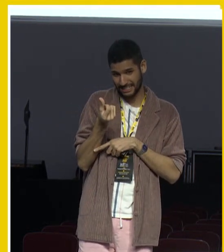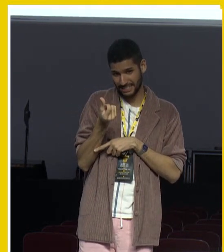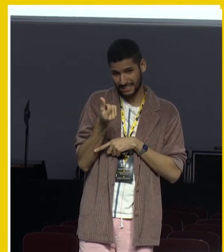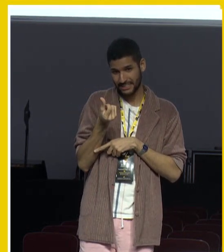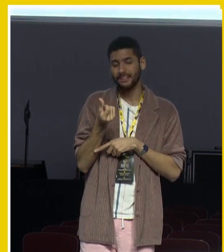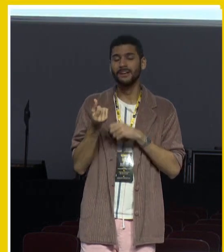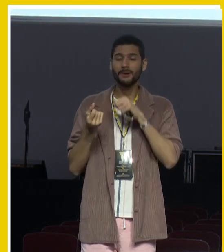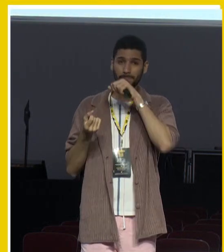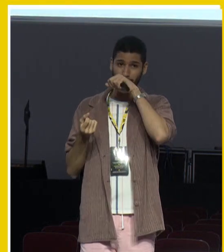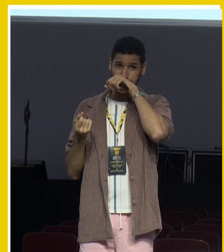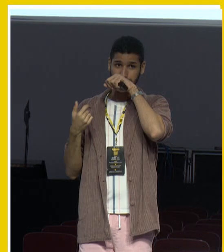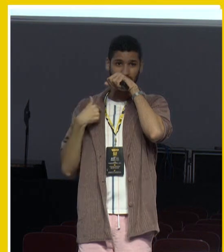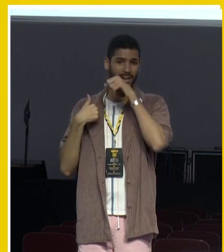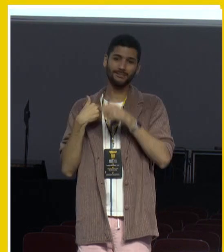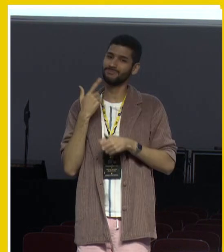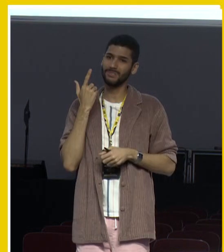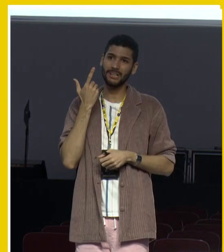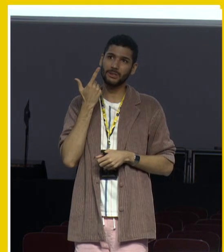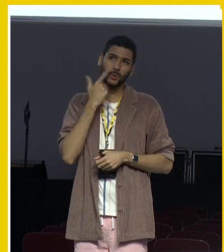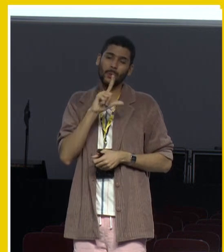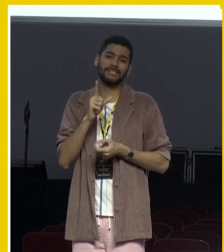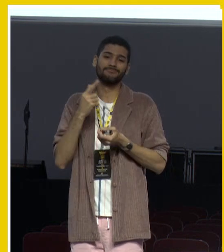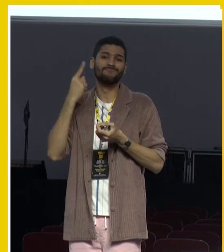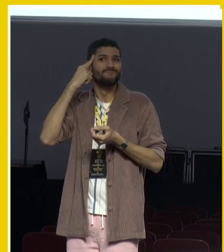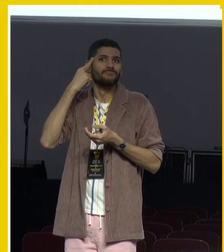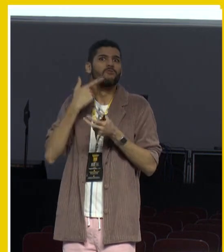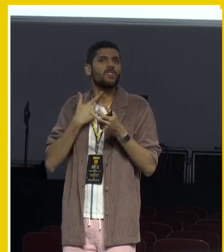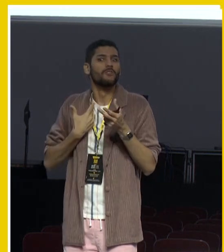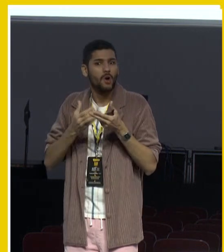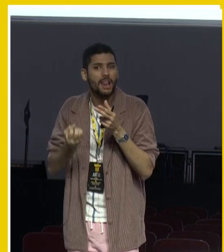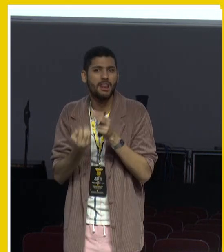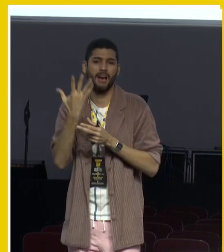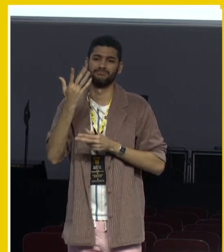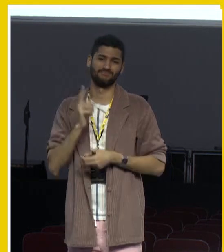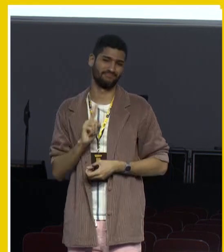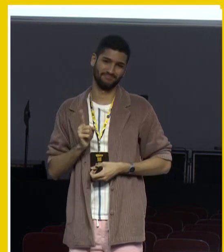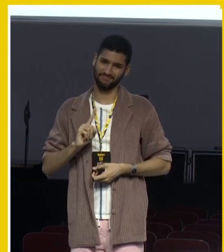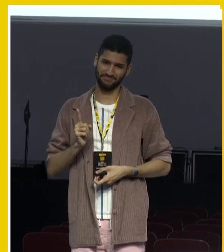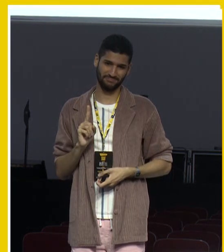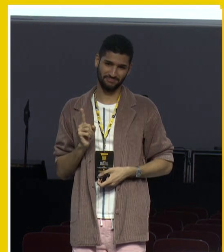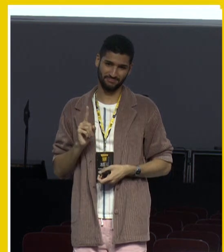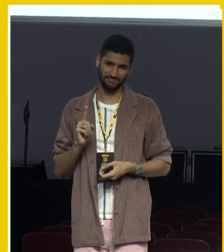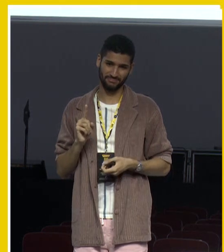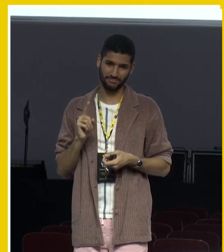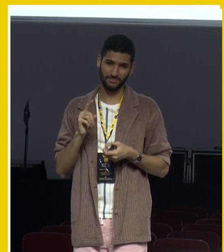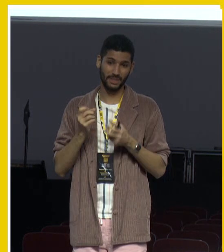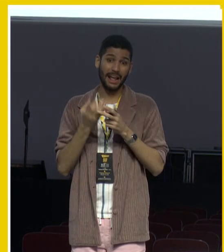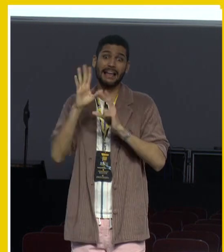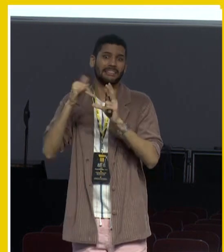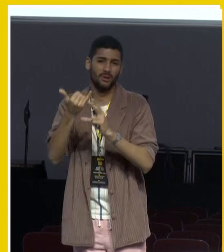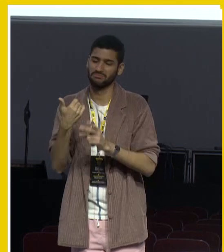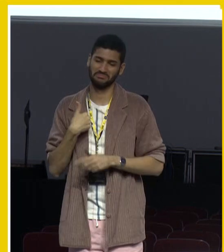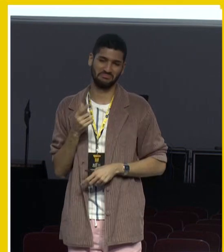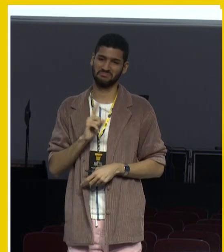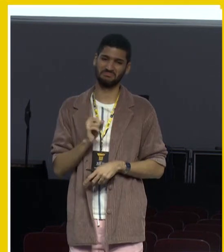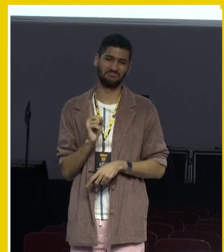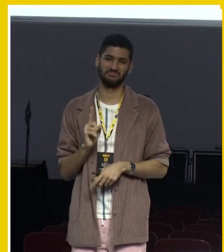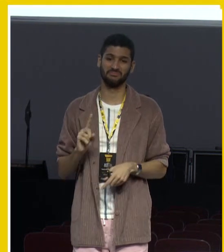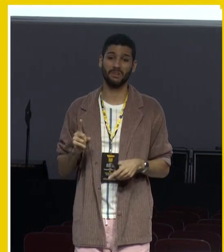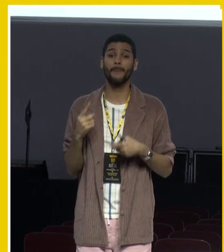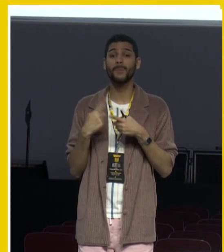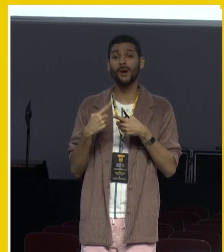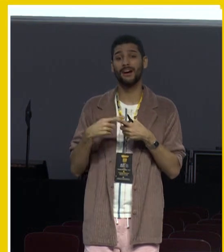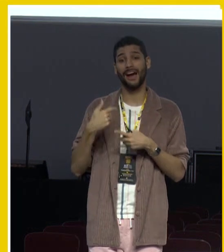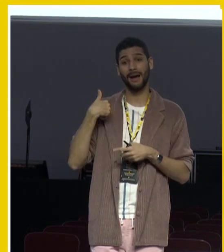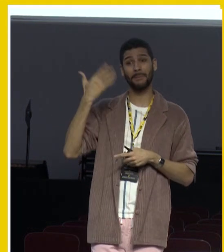criar e aí com 16 anos eu não tinha essa vontade sim eu vou criar comecei